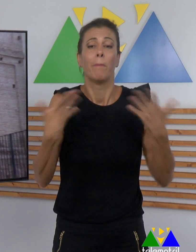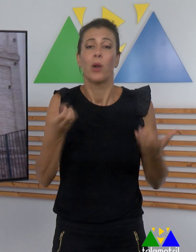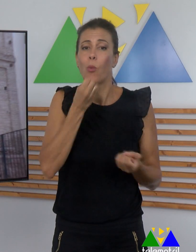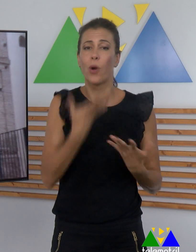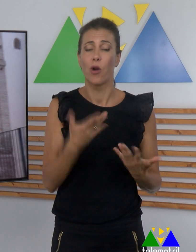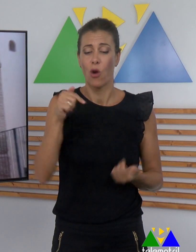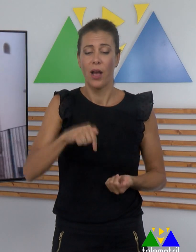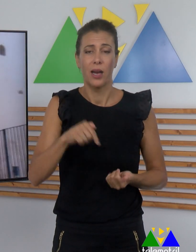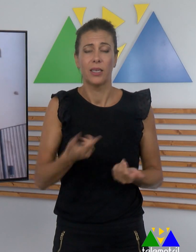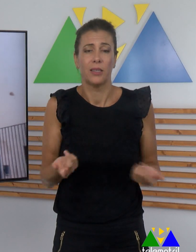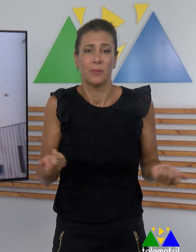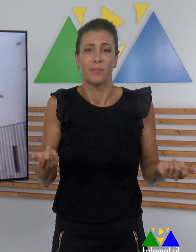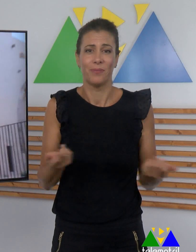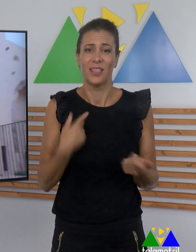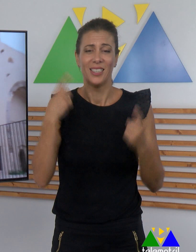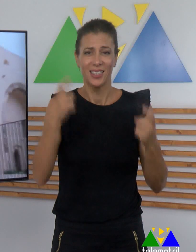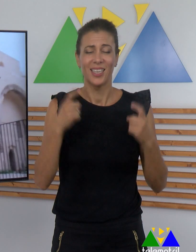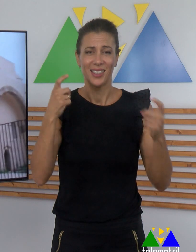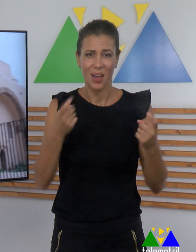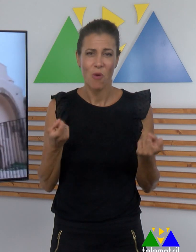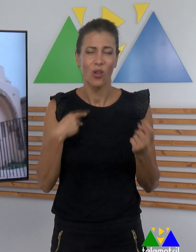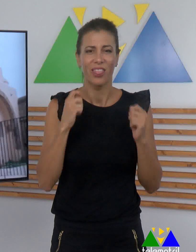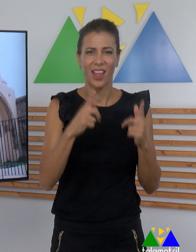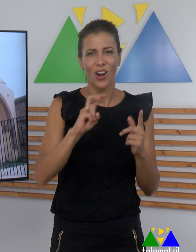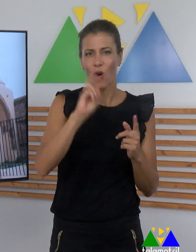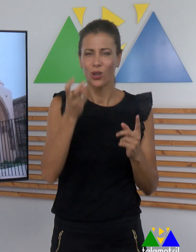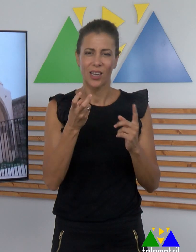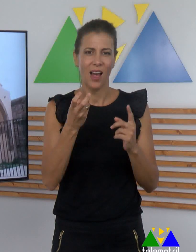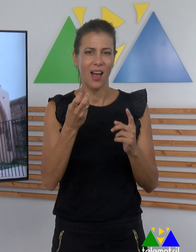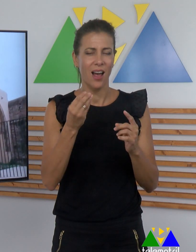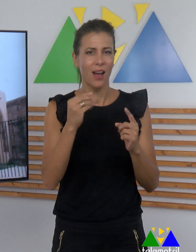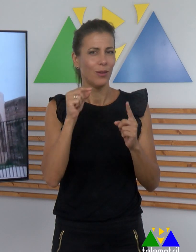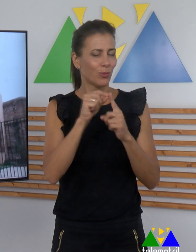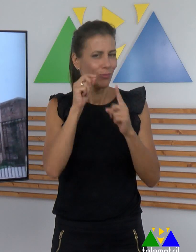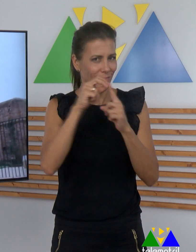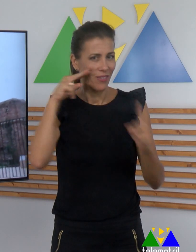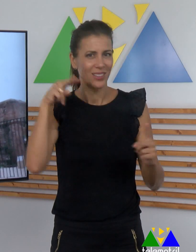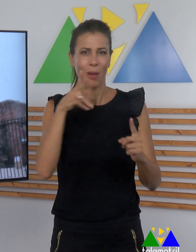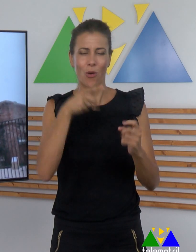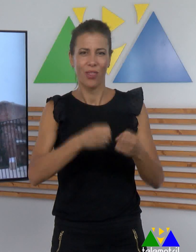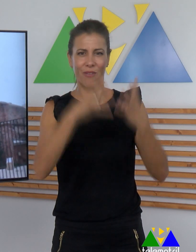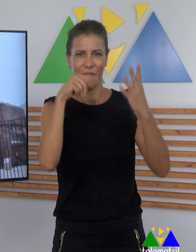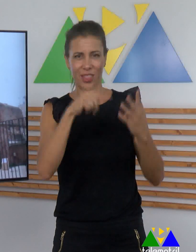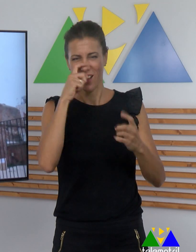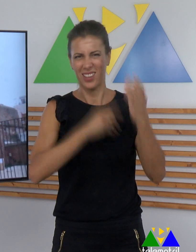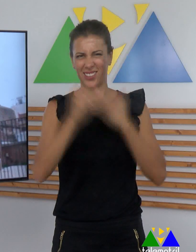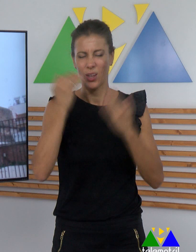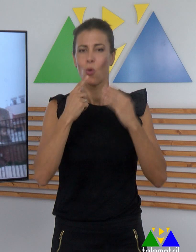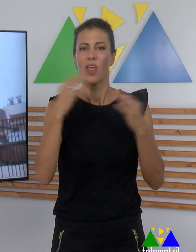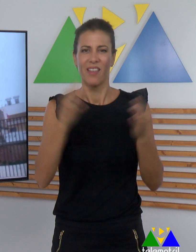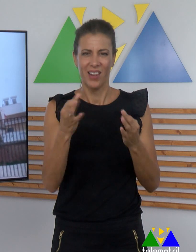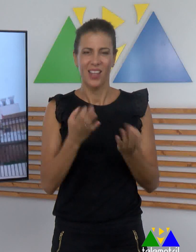se ha enfocado intentando darle otra visión a un edificio que es tan antiguo y que